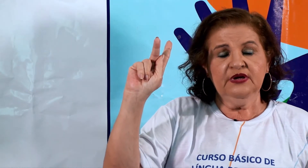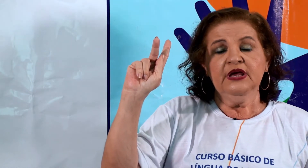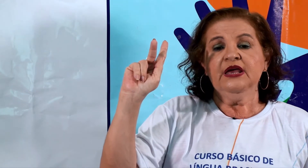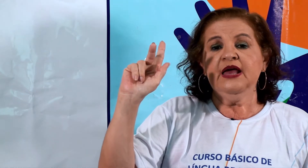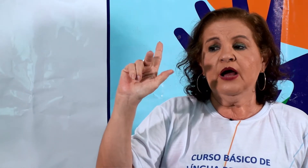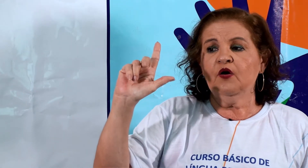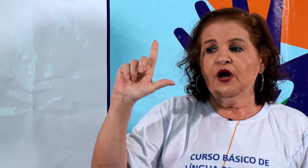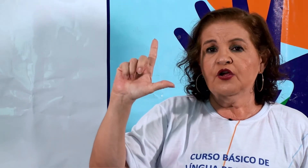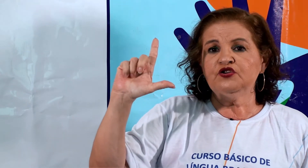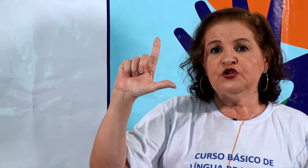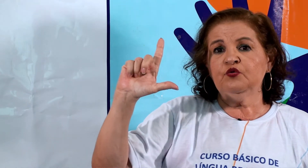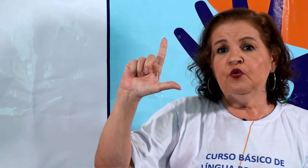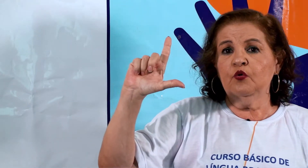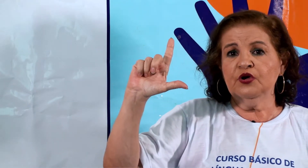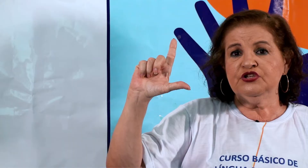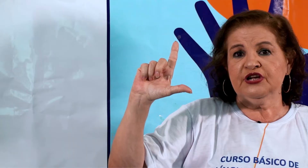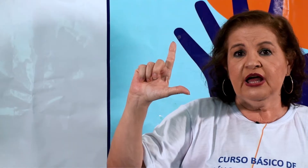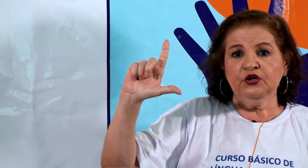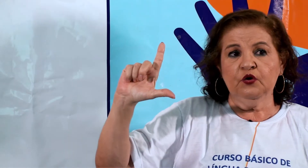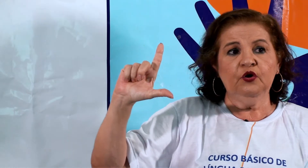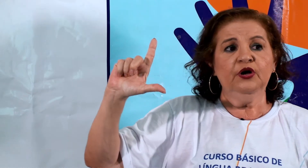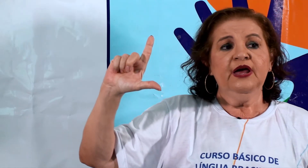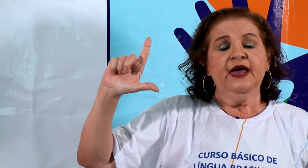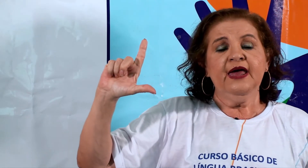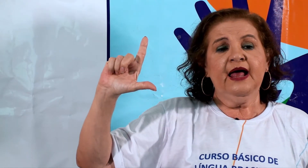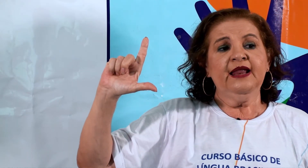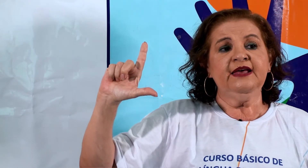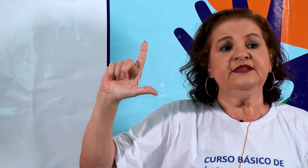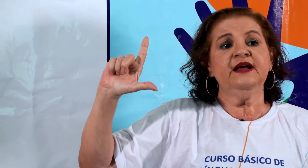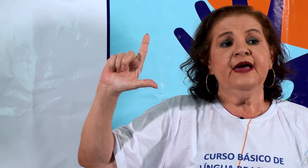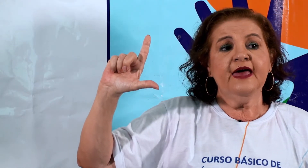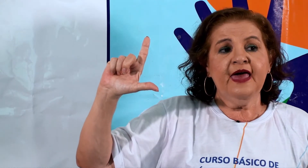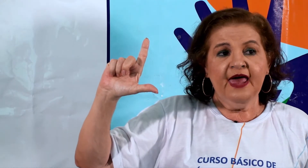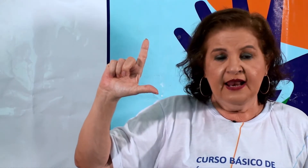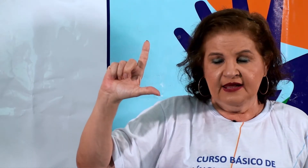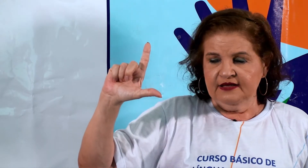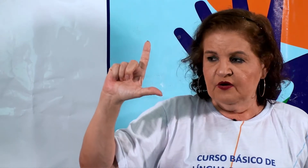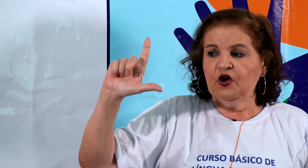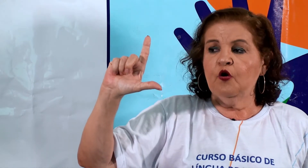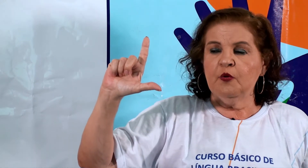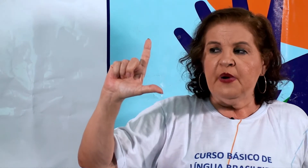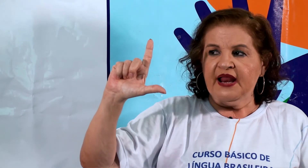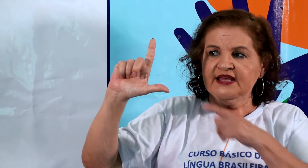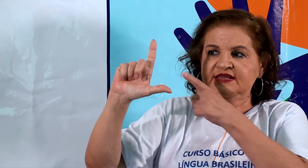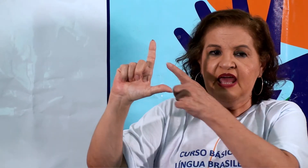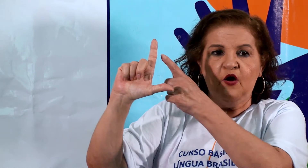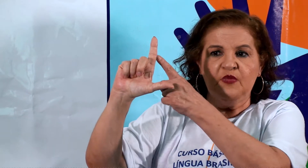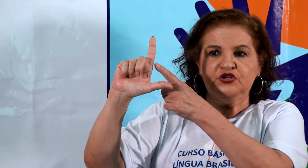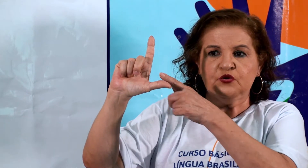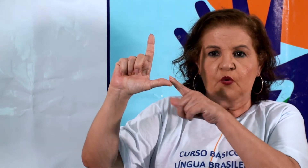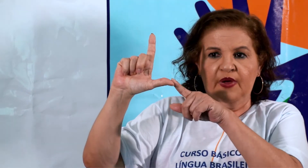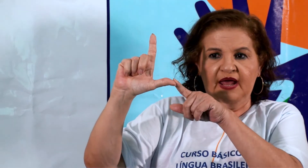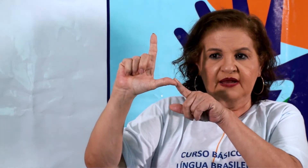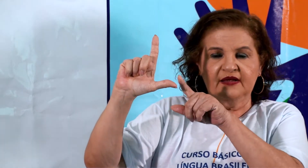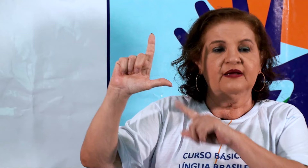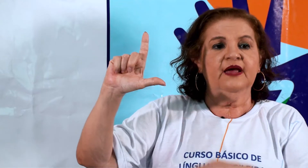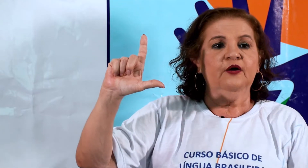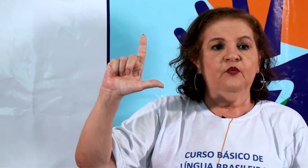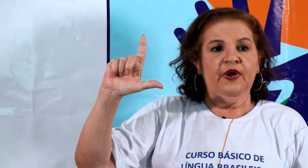E agora eu estico o indicador, é a letra L. Olha como parece realmente com L. O